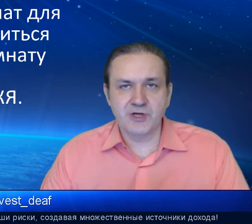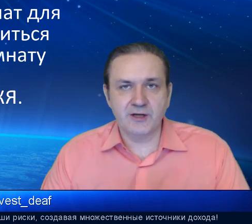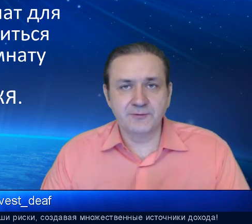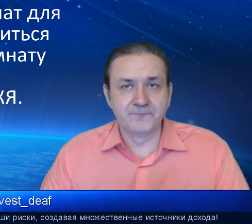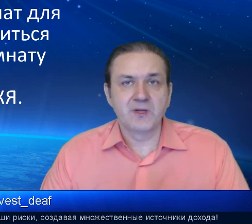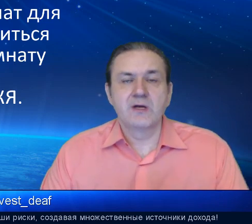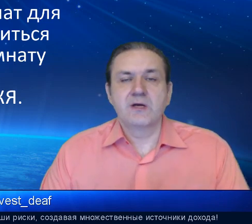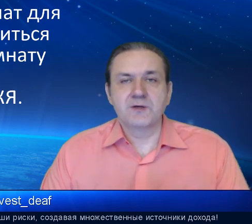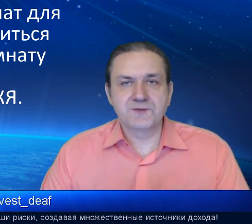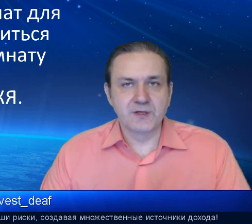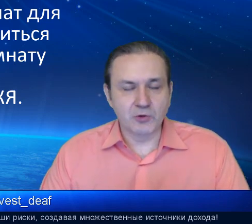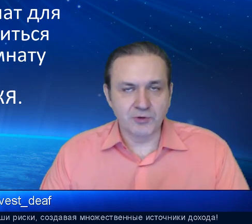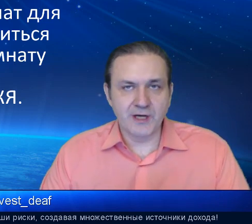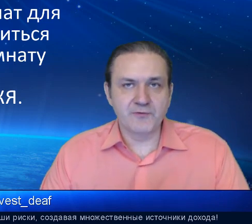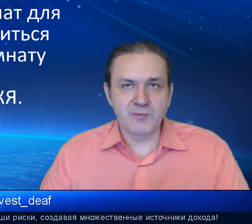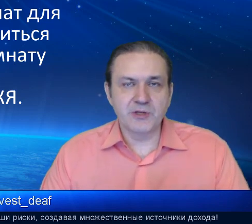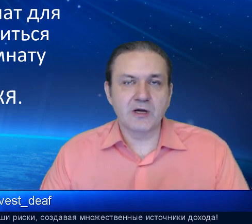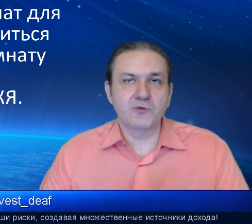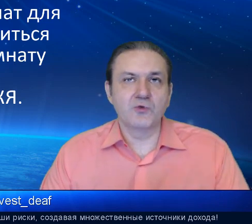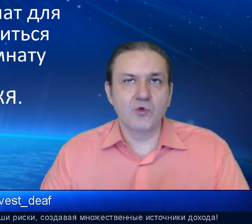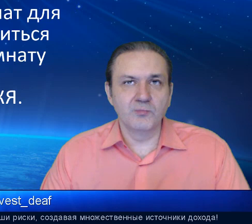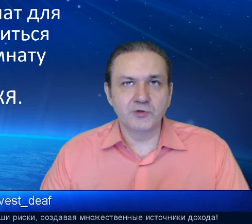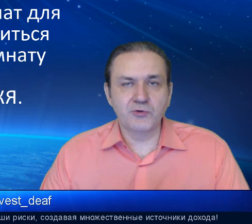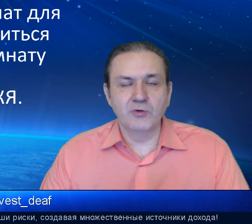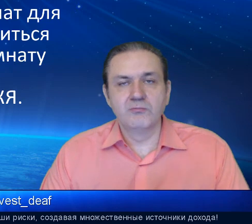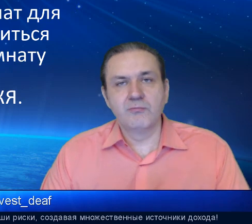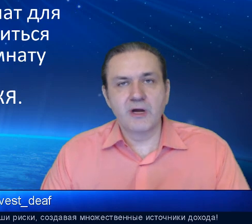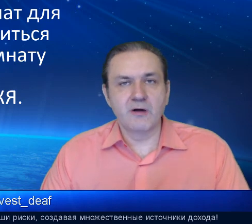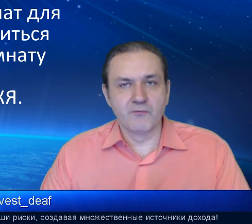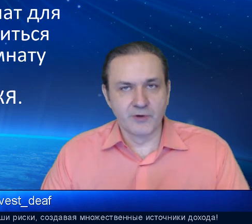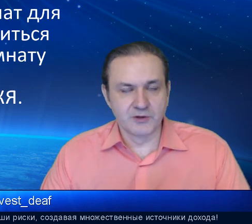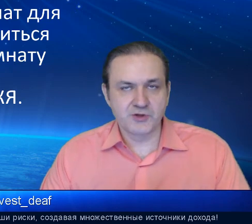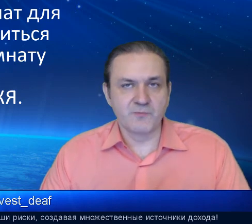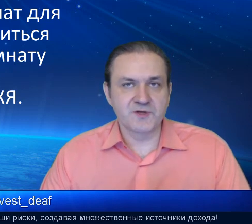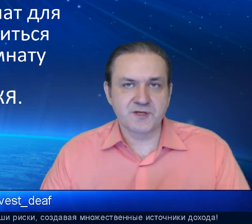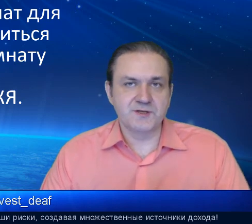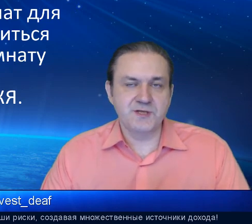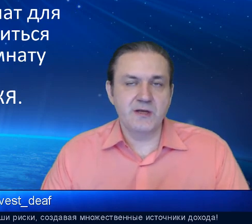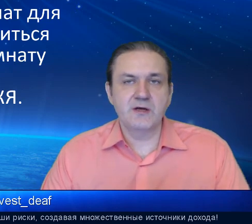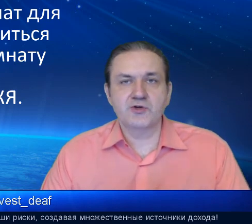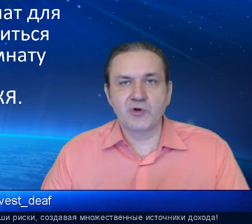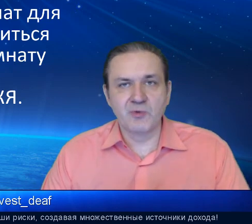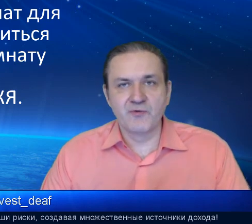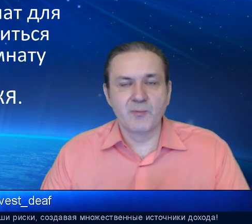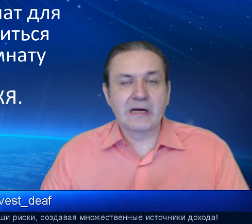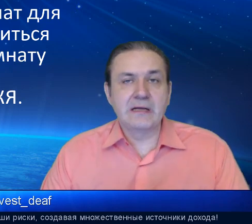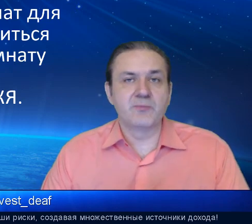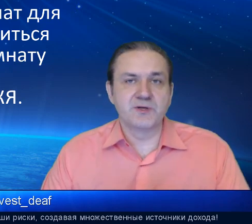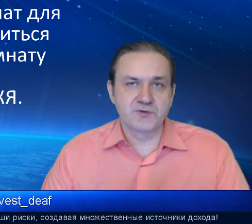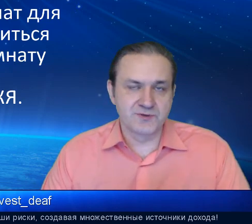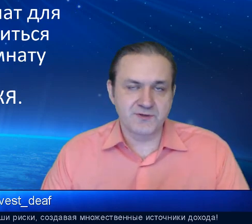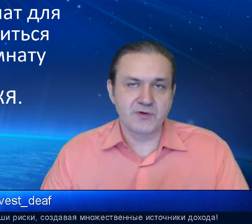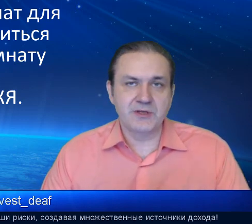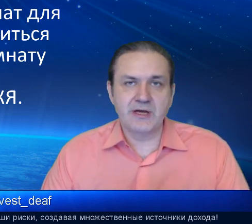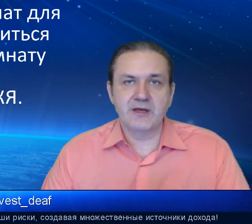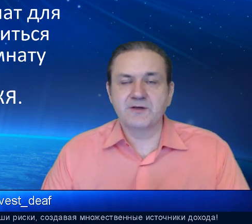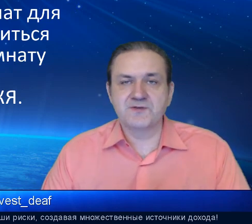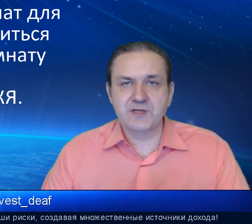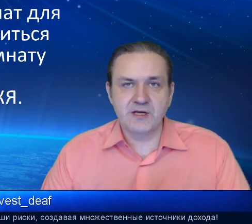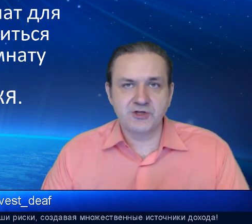чат. И ссылку на вебинарную комнату мы выложим в воскресенье, чтобы вы могли присутствовать на этой встрече